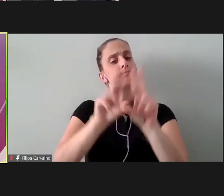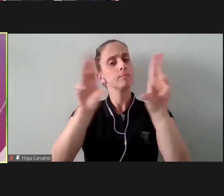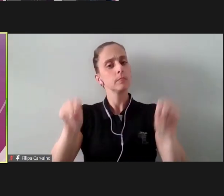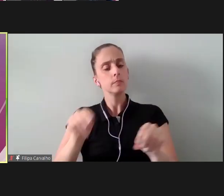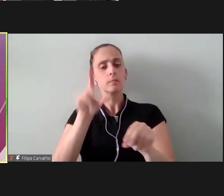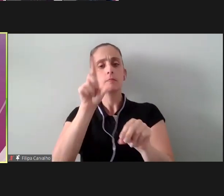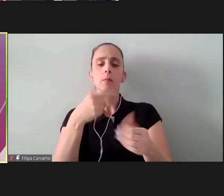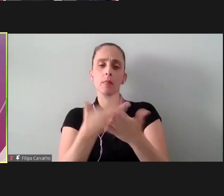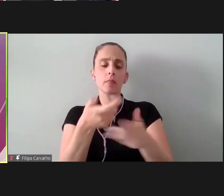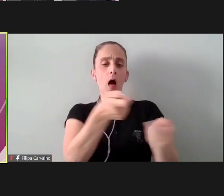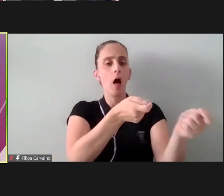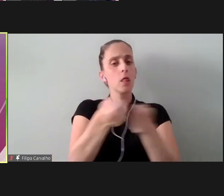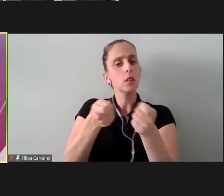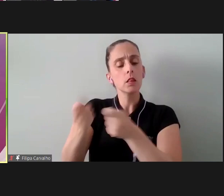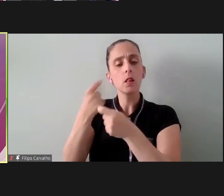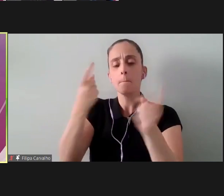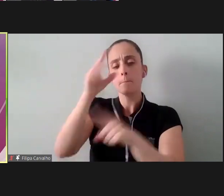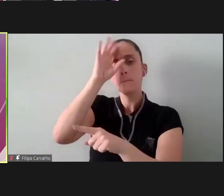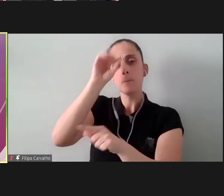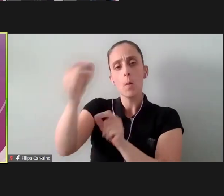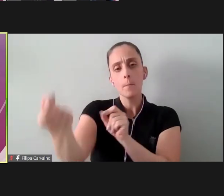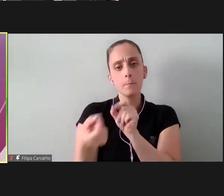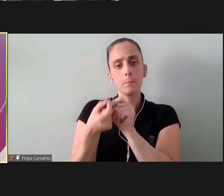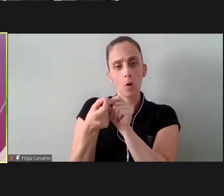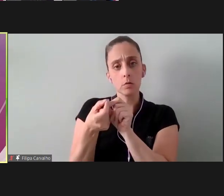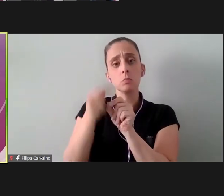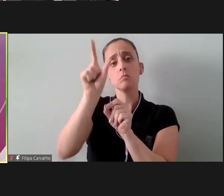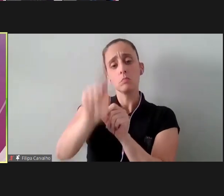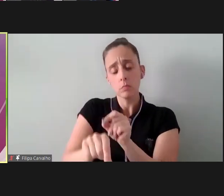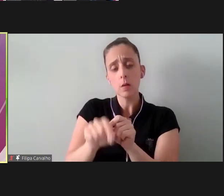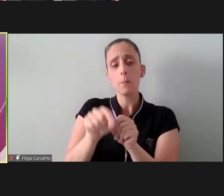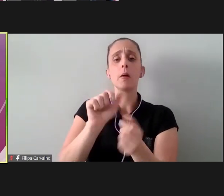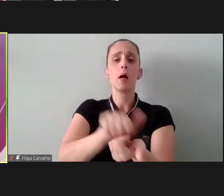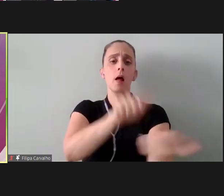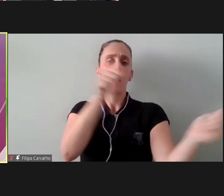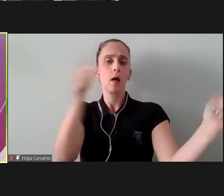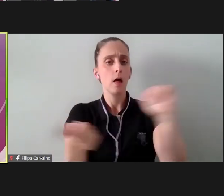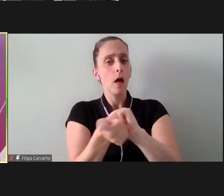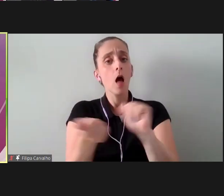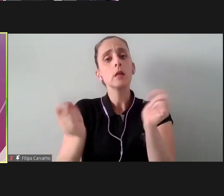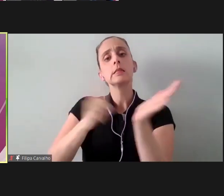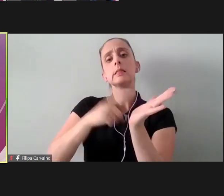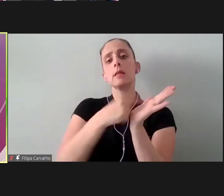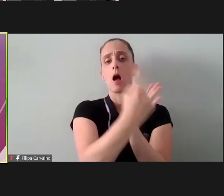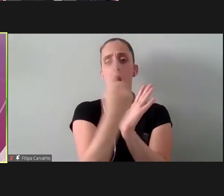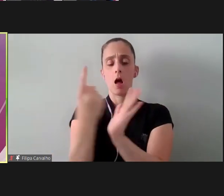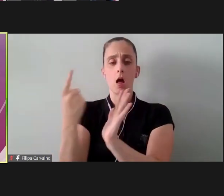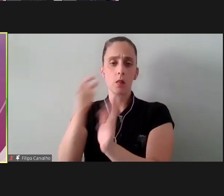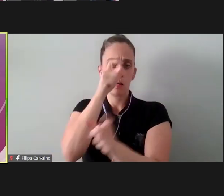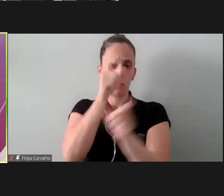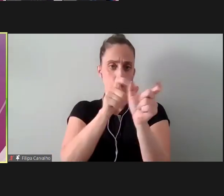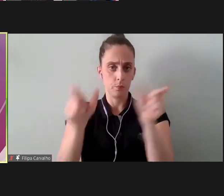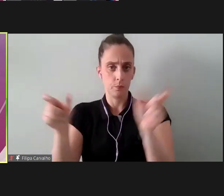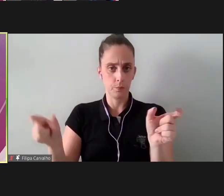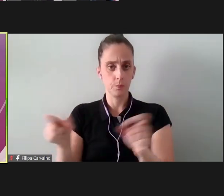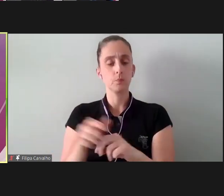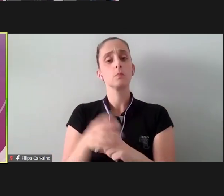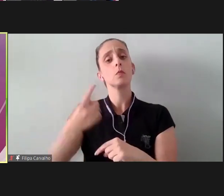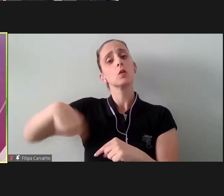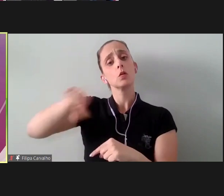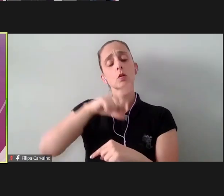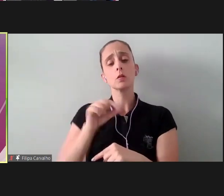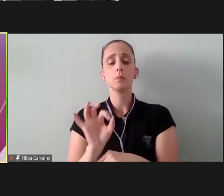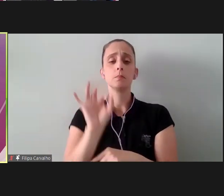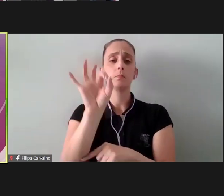pública mais próxima, mas também, por isso mesmo, adaptável às necessidades dos cidadãos. Gostaríamos de referir